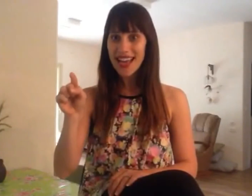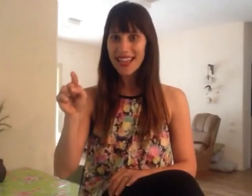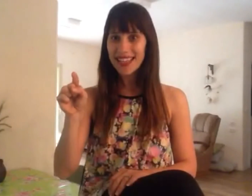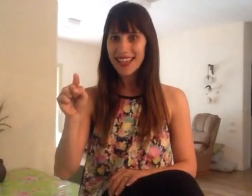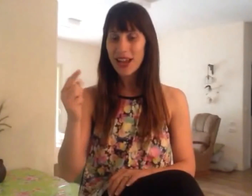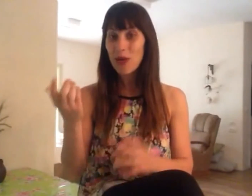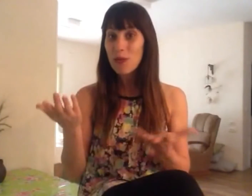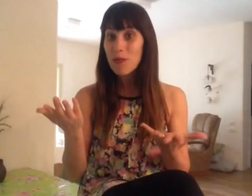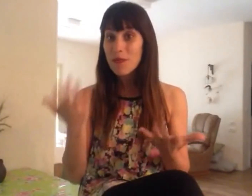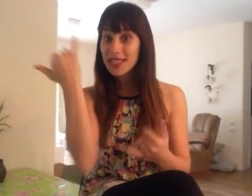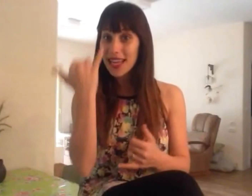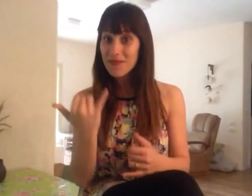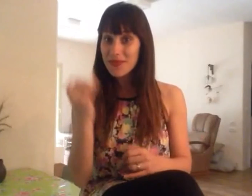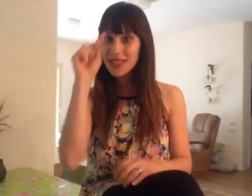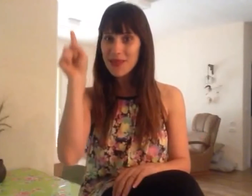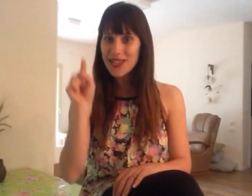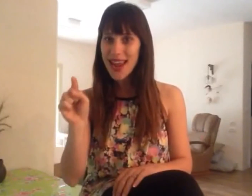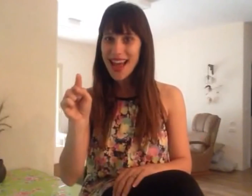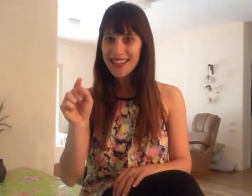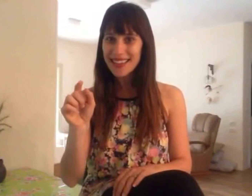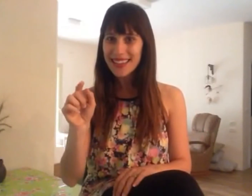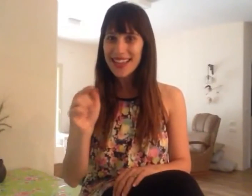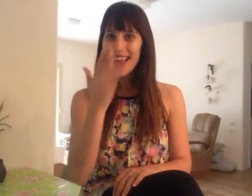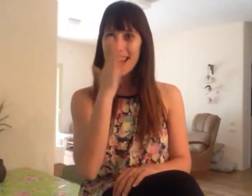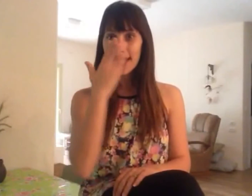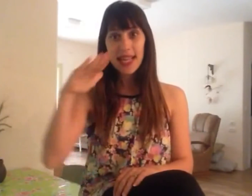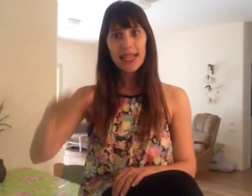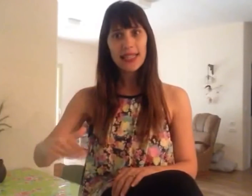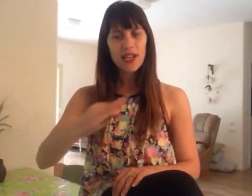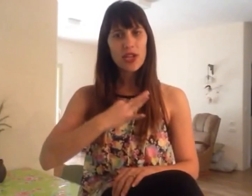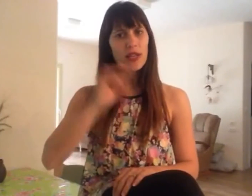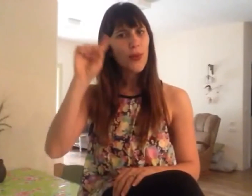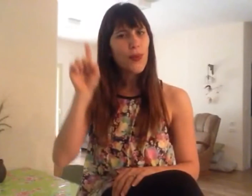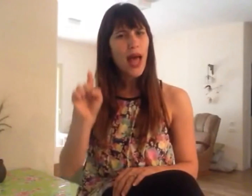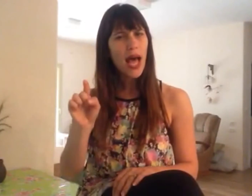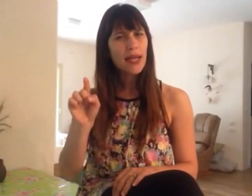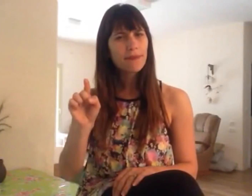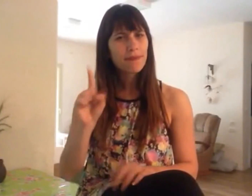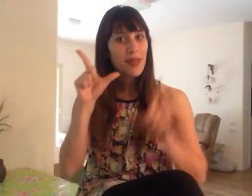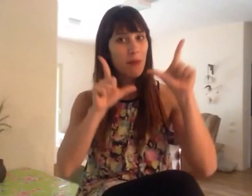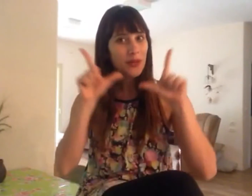אולי אנחנו מציירים סימן שאלה. ליצן קטן שלי. אולי עם הבעות